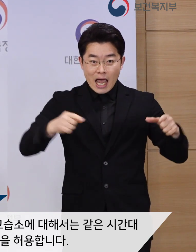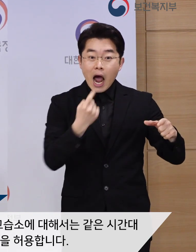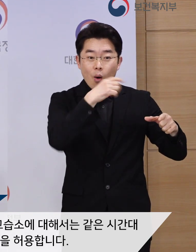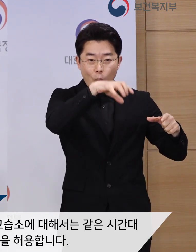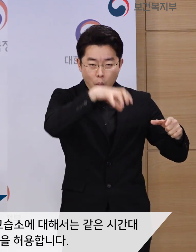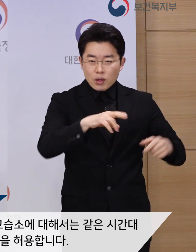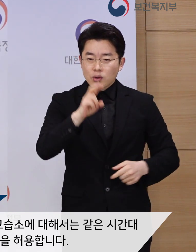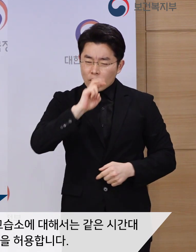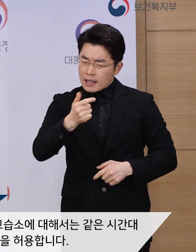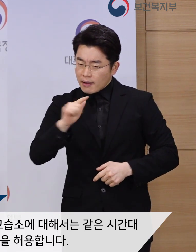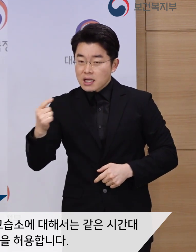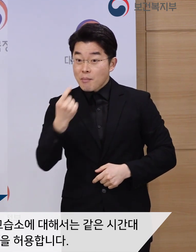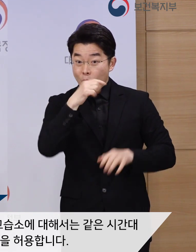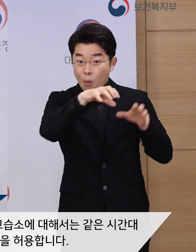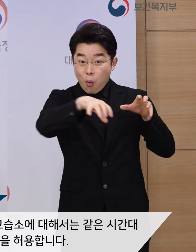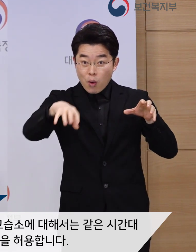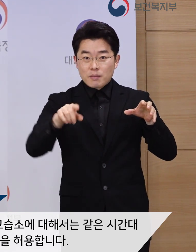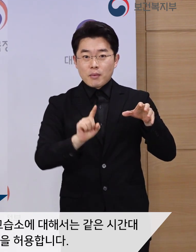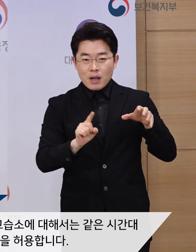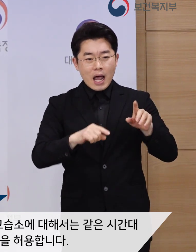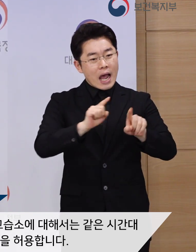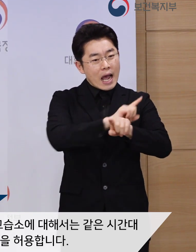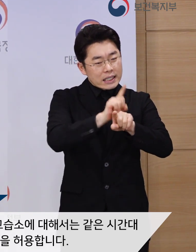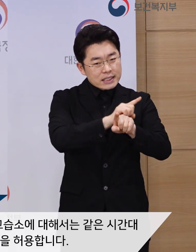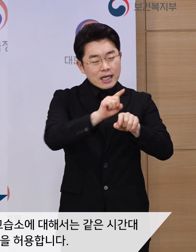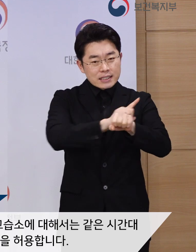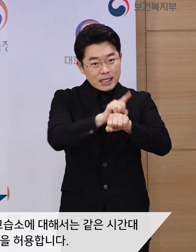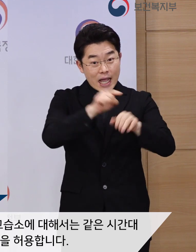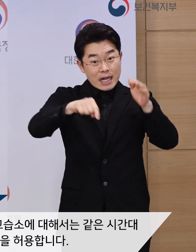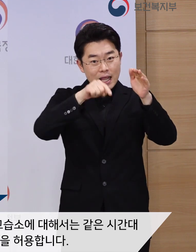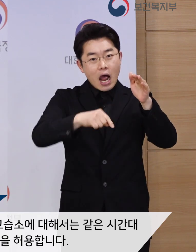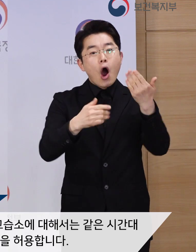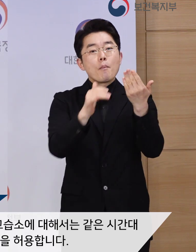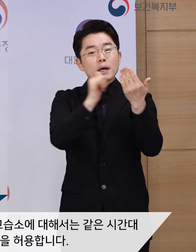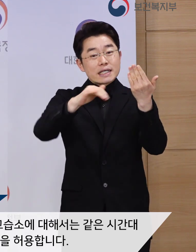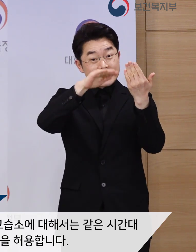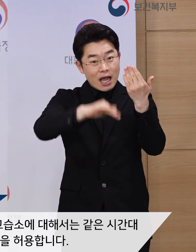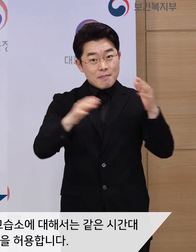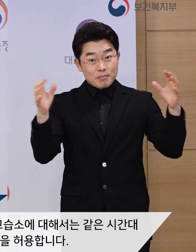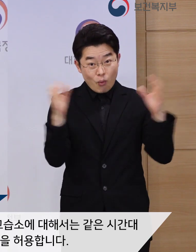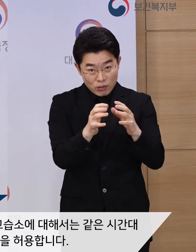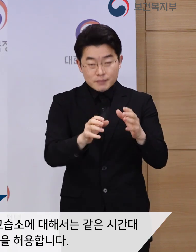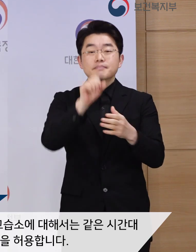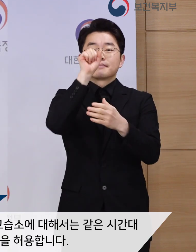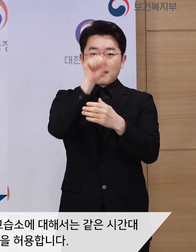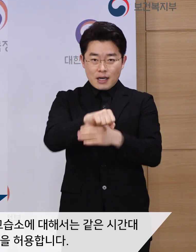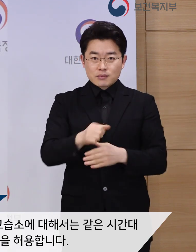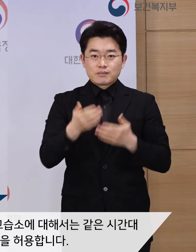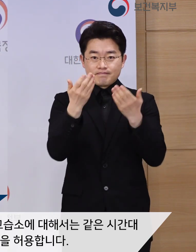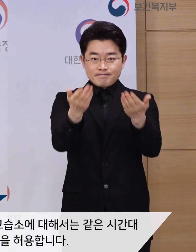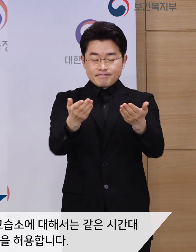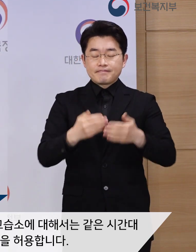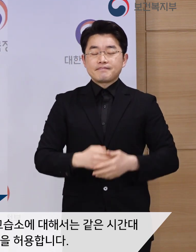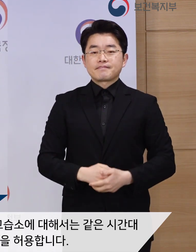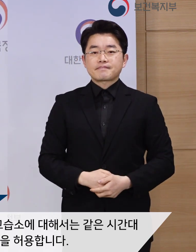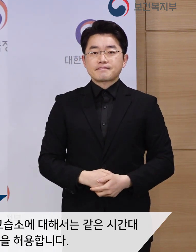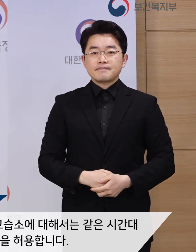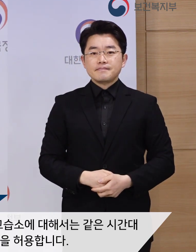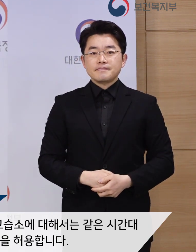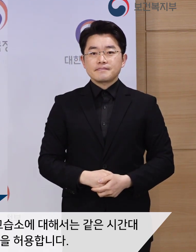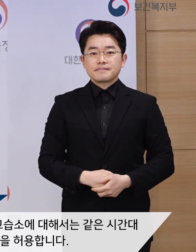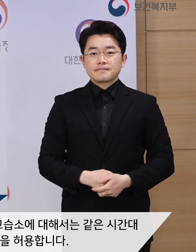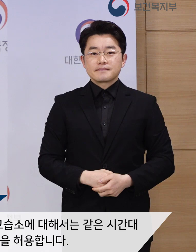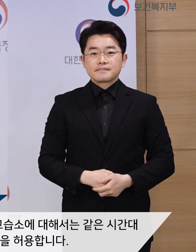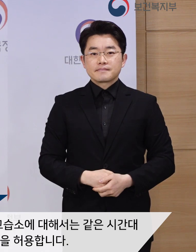수도권의 학원과 교습소에 대해서는 같은 시간대 학생이 9명 이하인 경우에 한하여